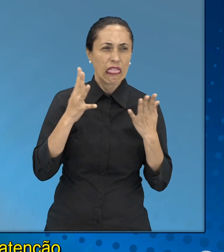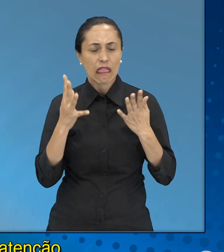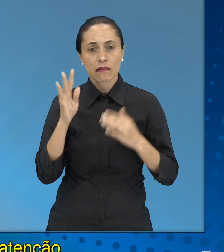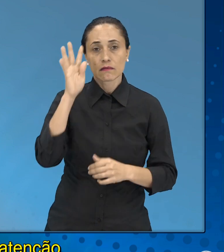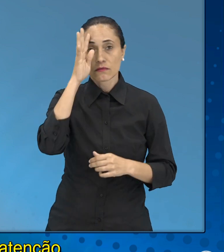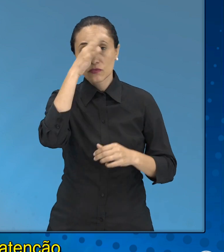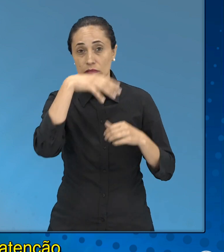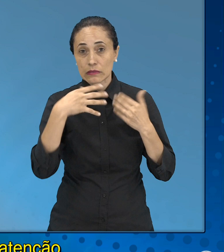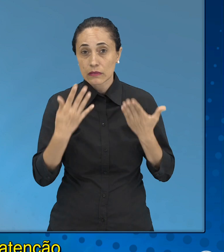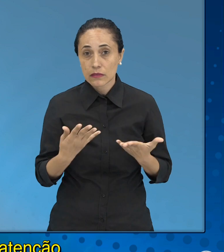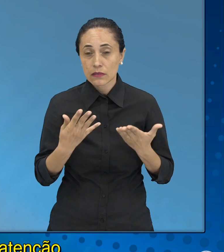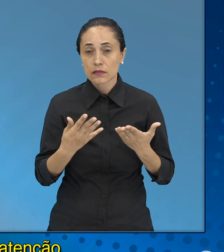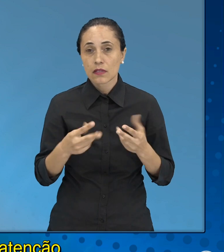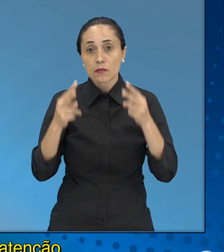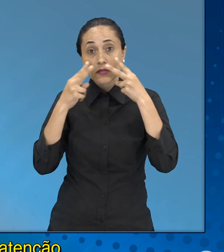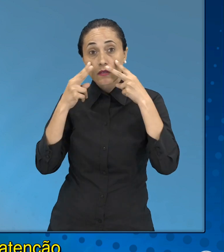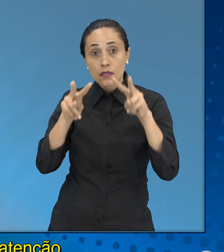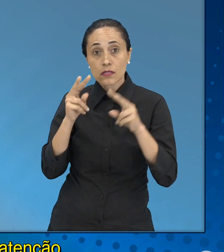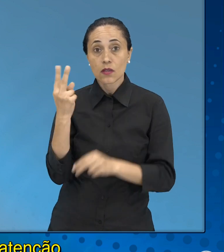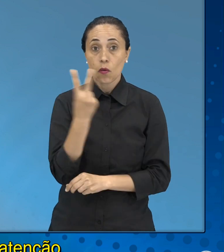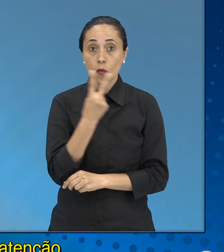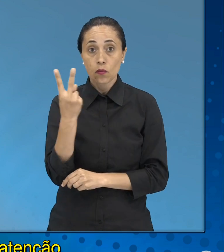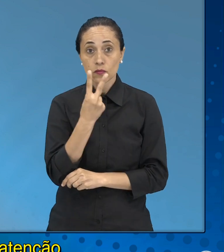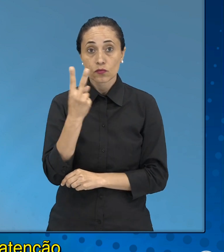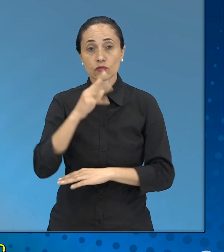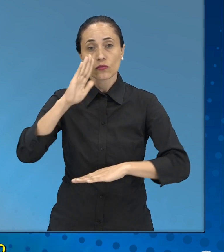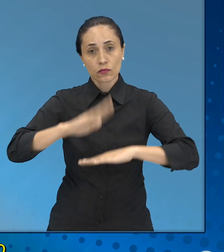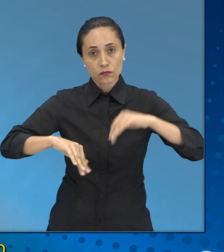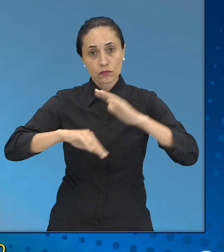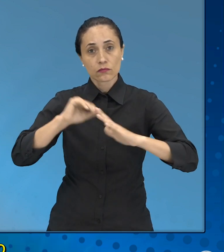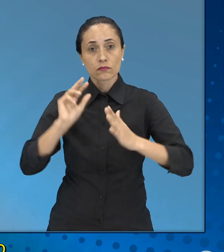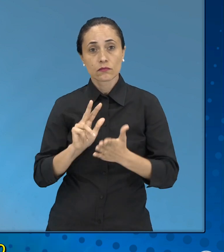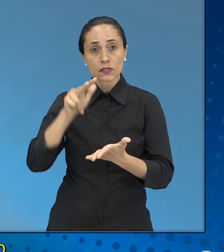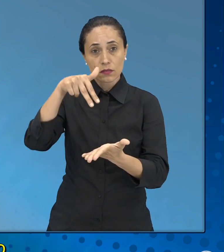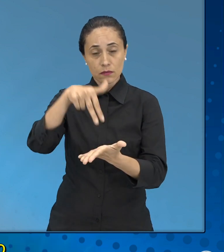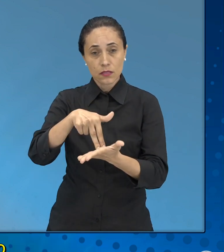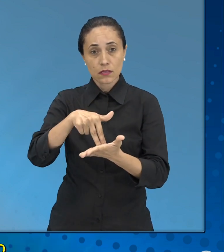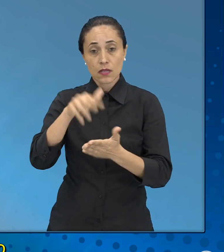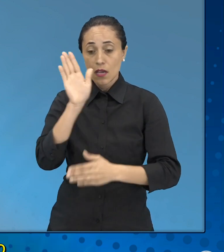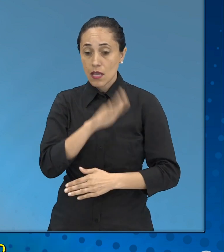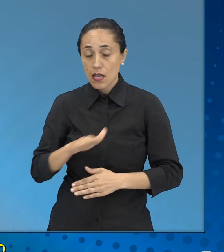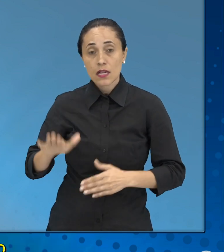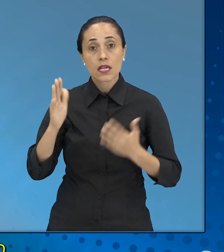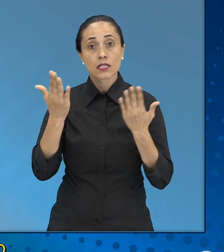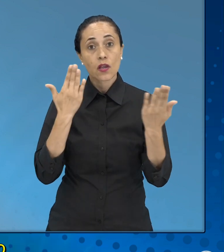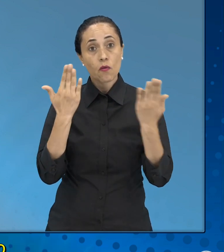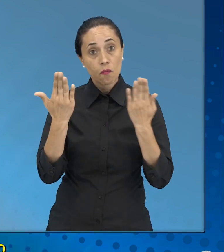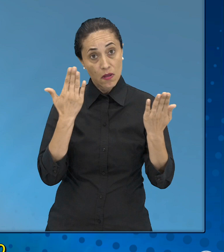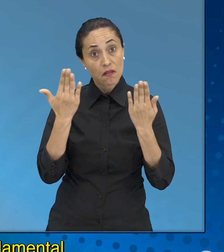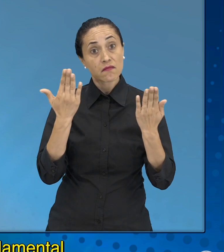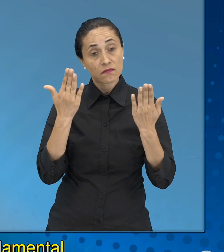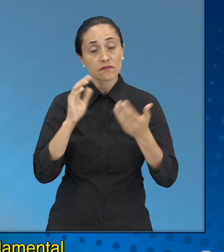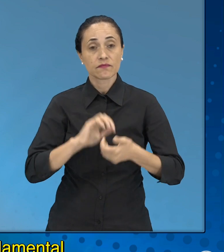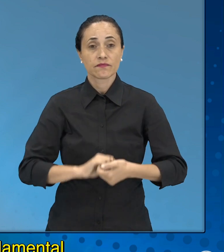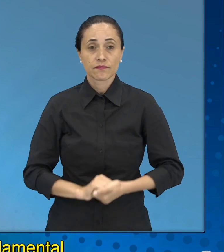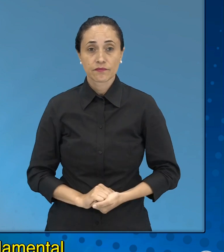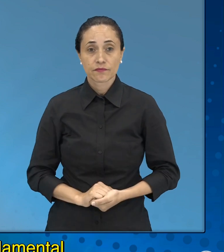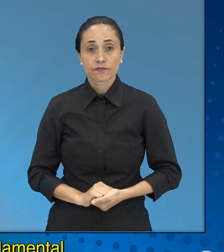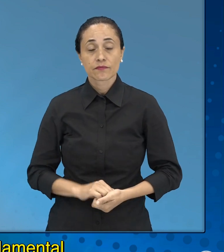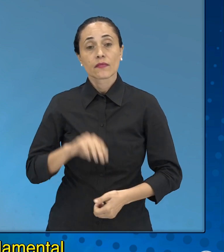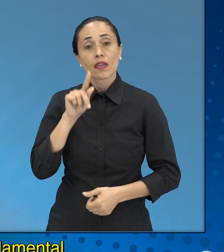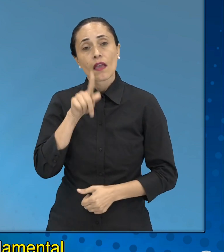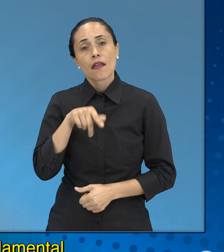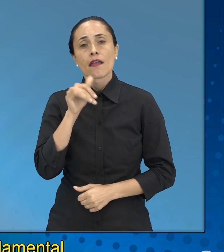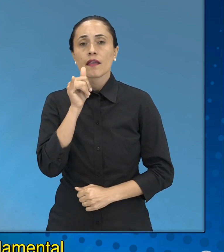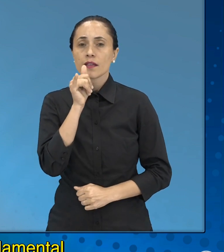e passasse a prestar atenção nos dois profissionais atuando, assim fazendo possíveis assimilações. Nesse